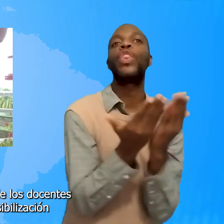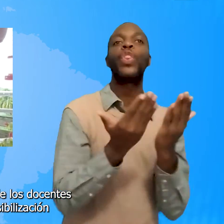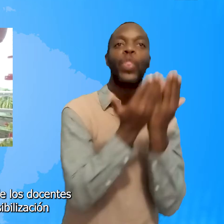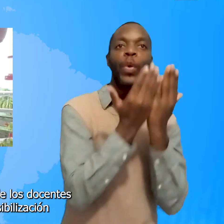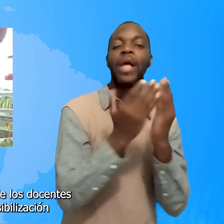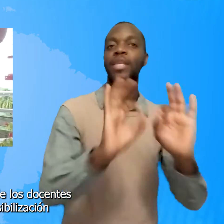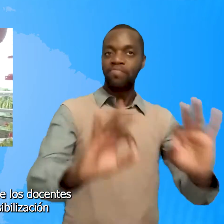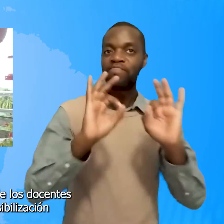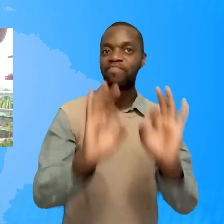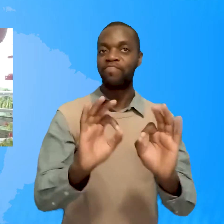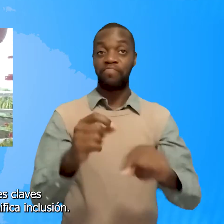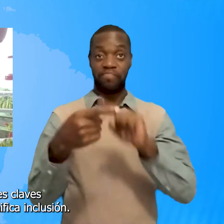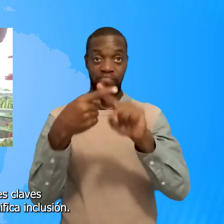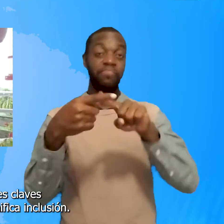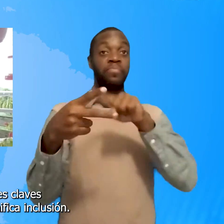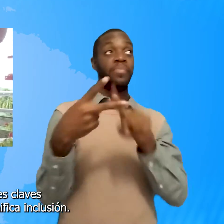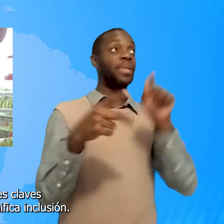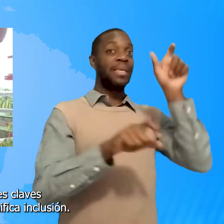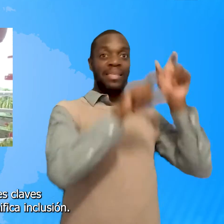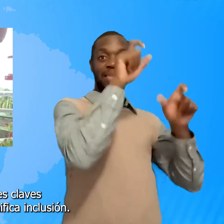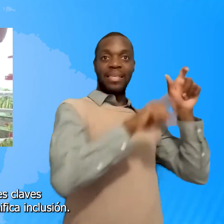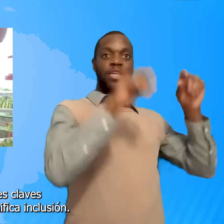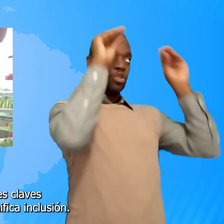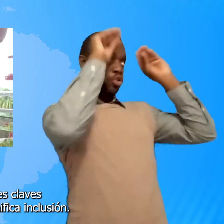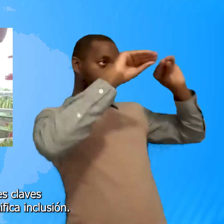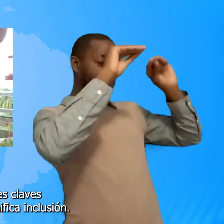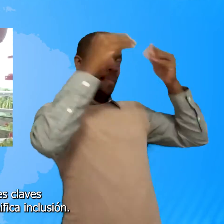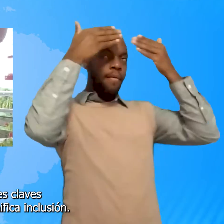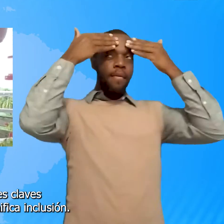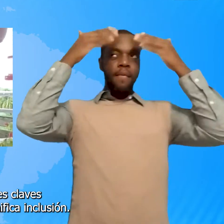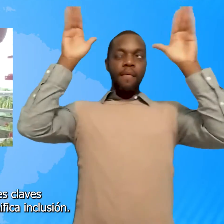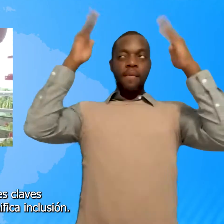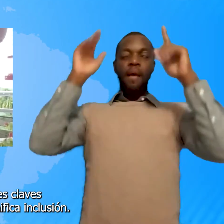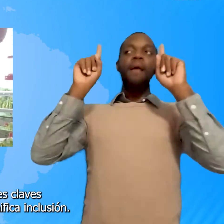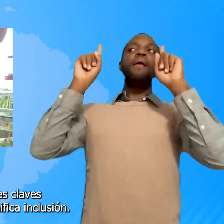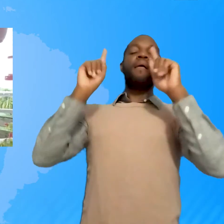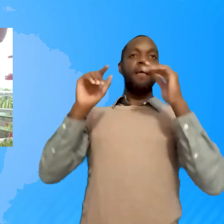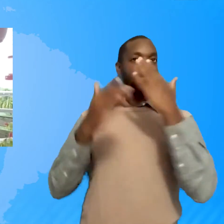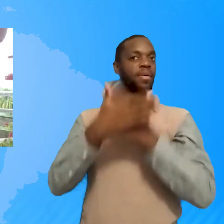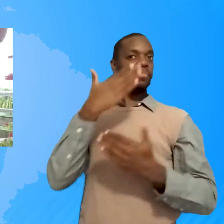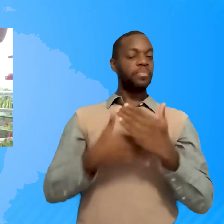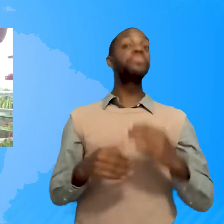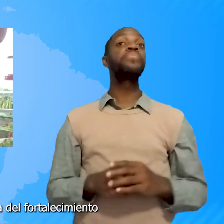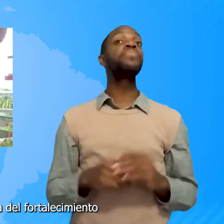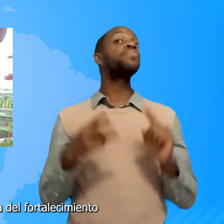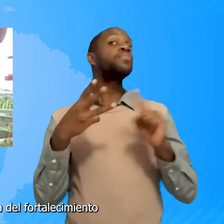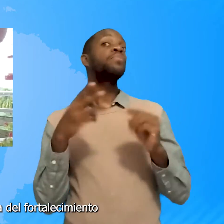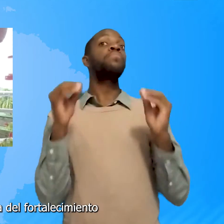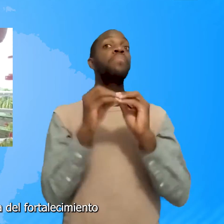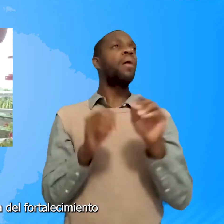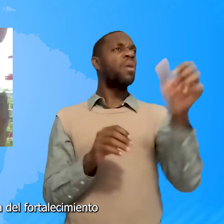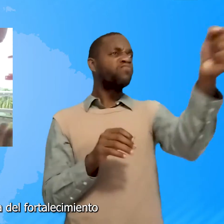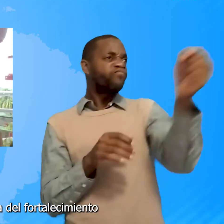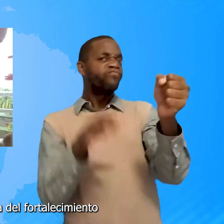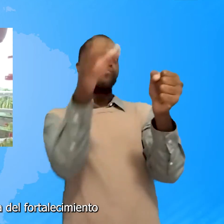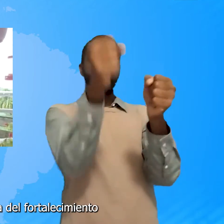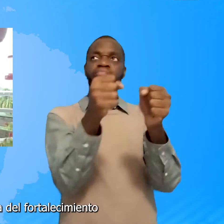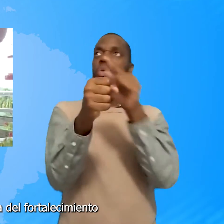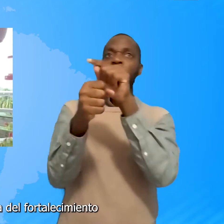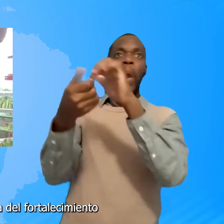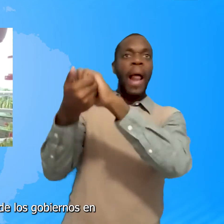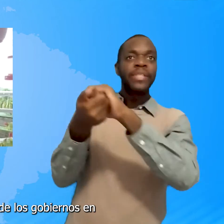la sensibilización de actores claves en lo que significa inclusión. Esa es como la tarea